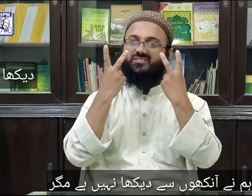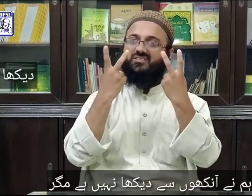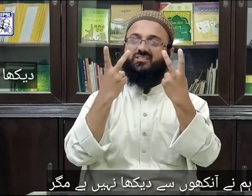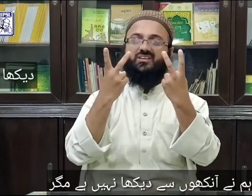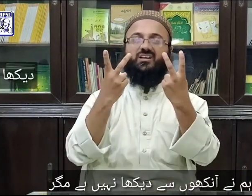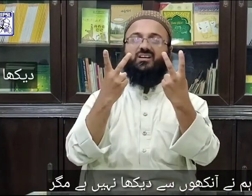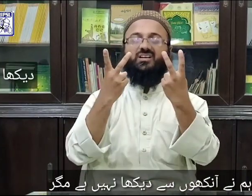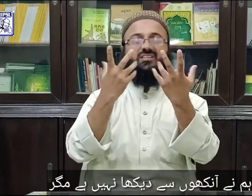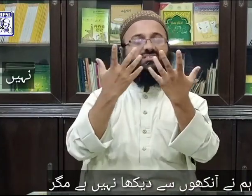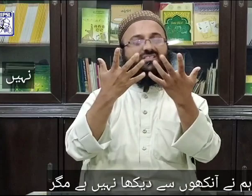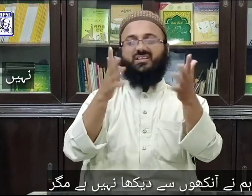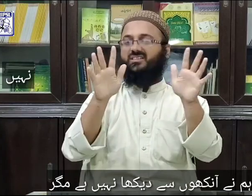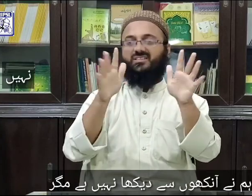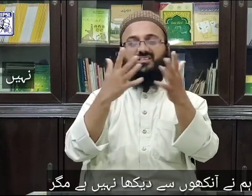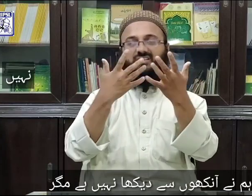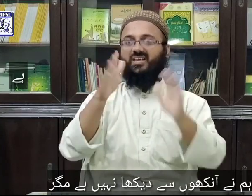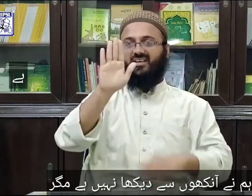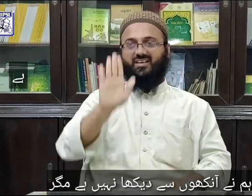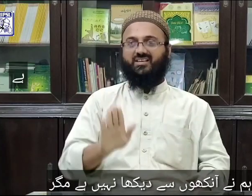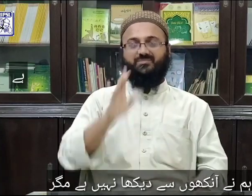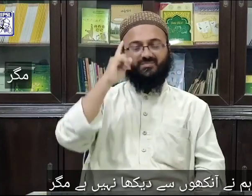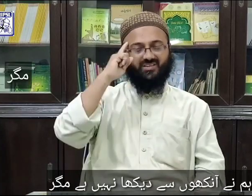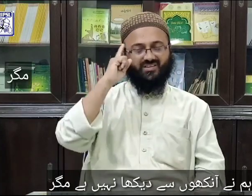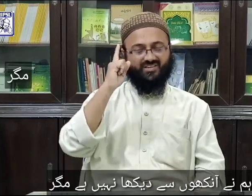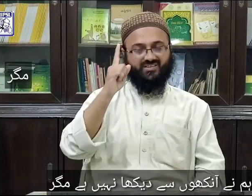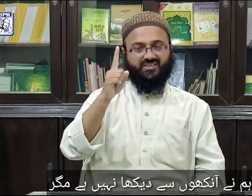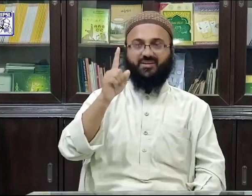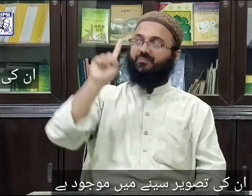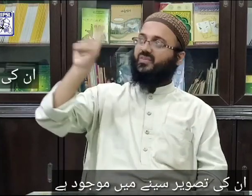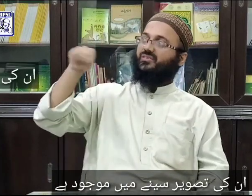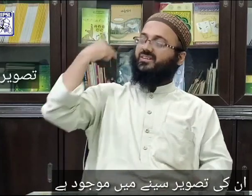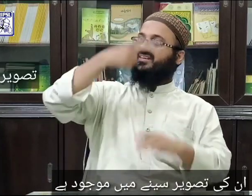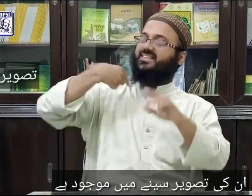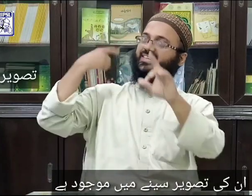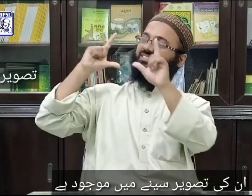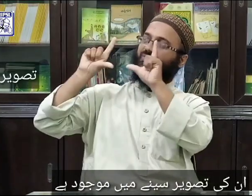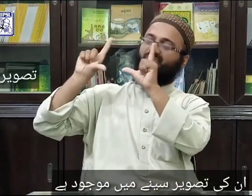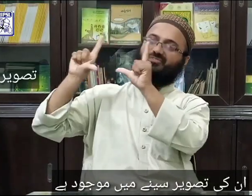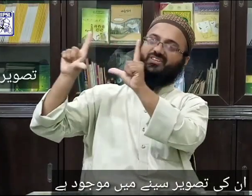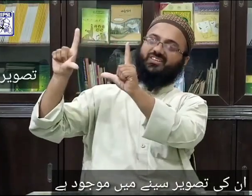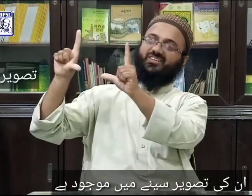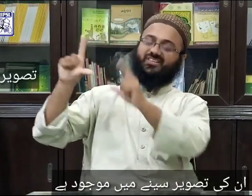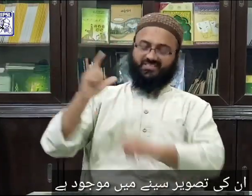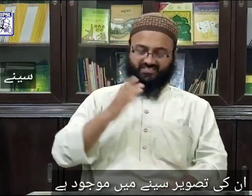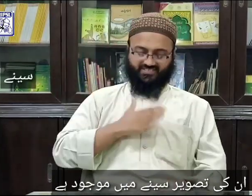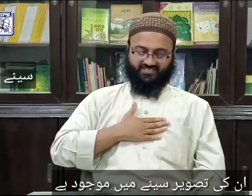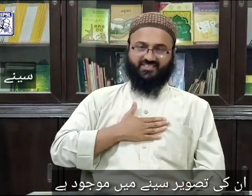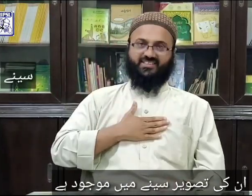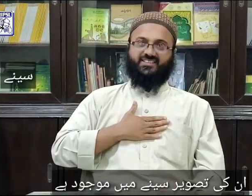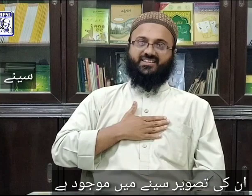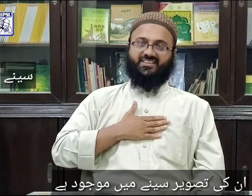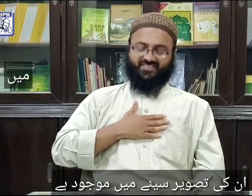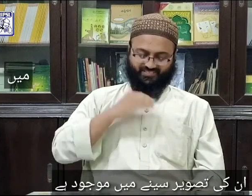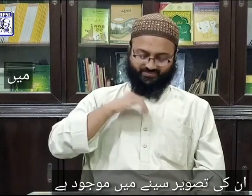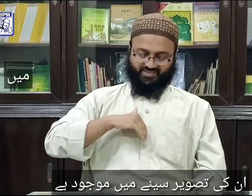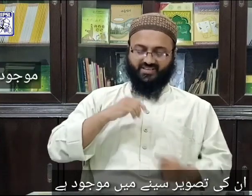دیکھا نہیں ہے مگر ان کی تصویر سینے میں